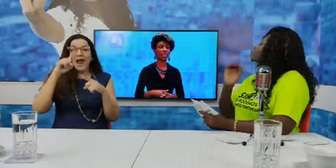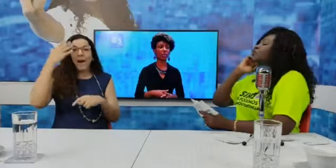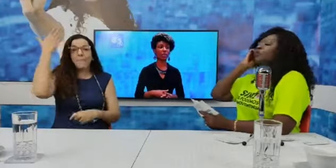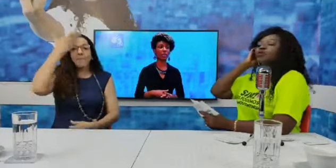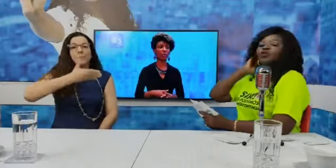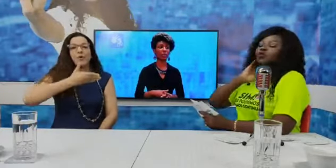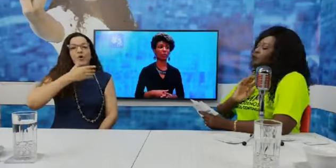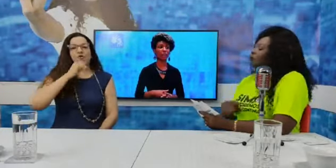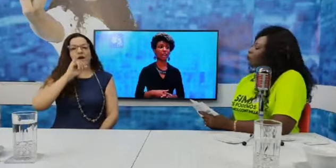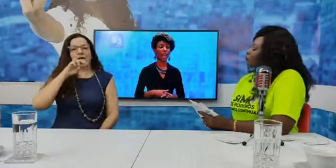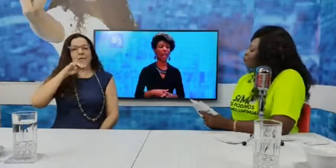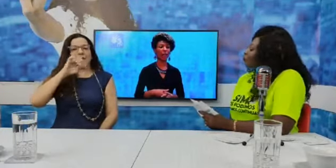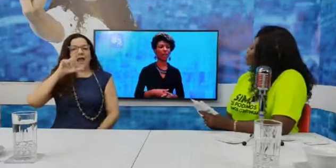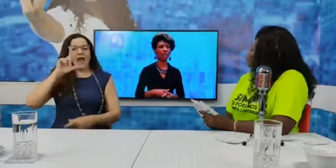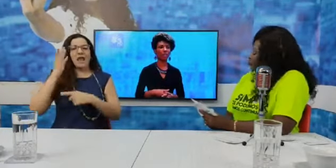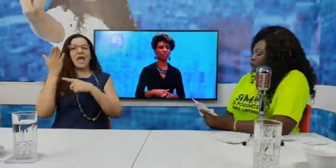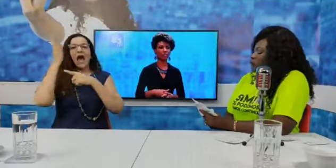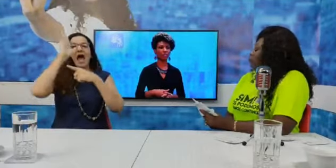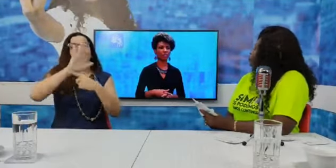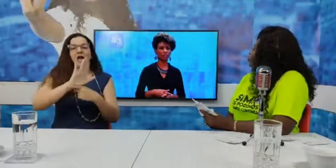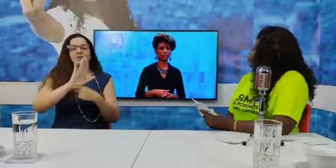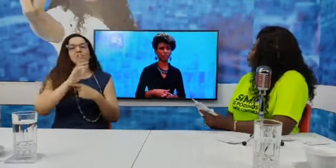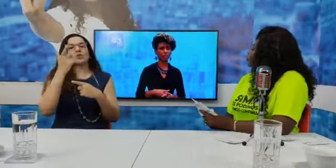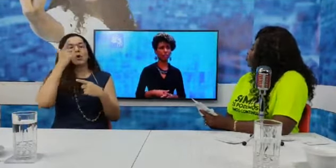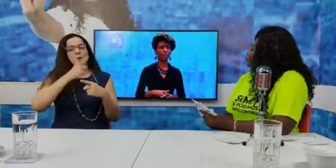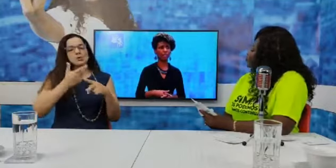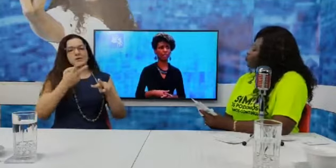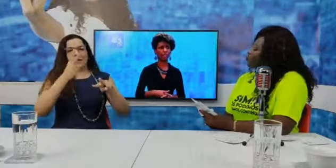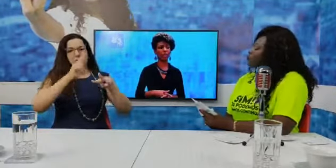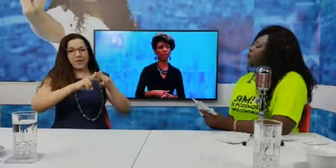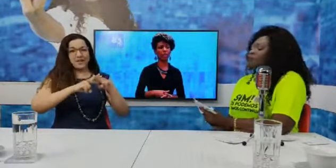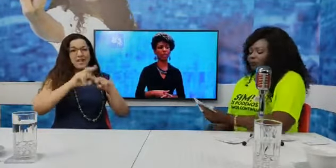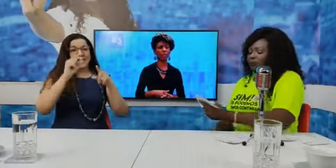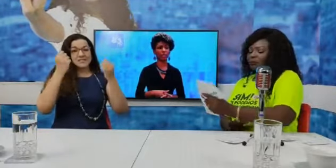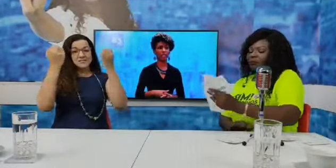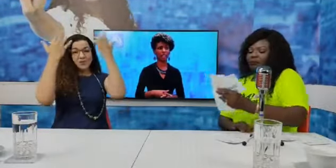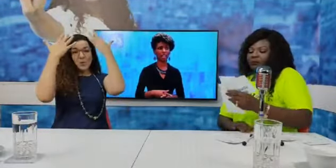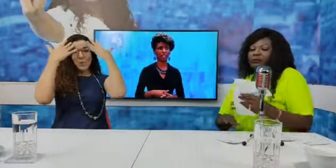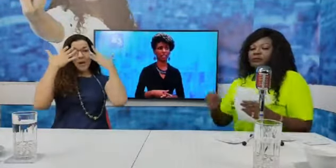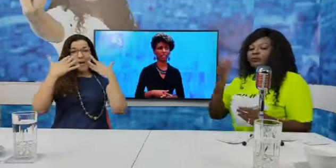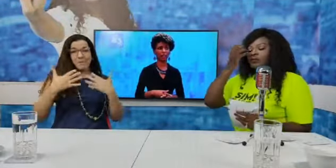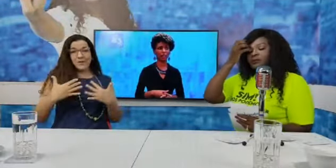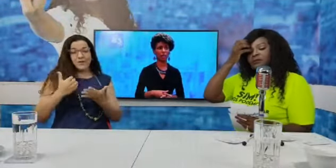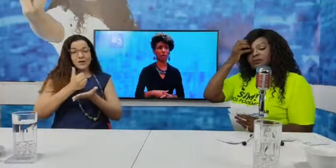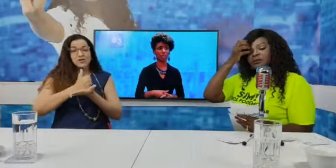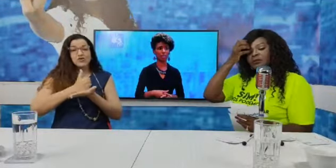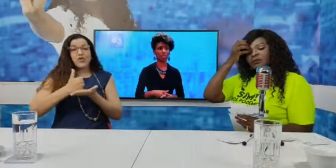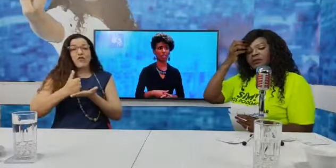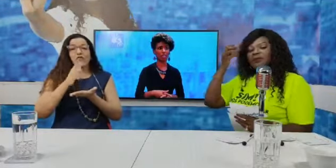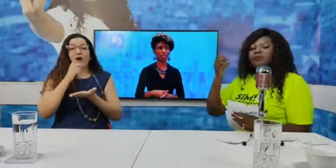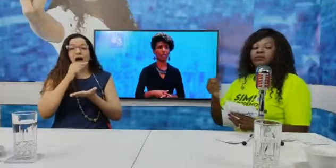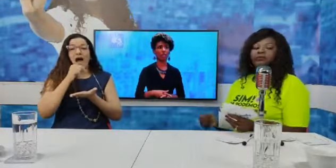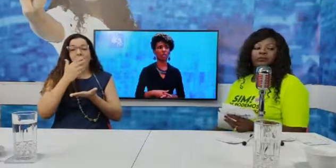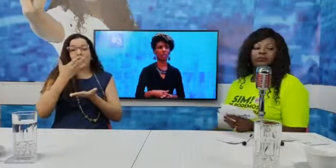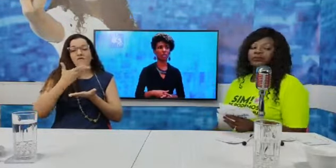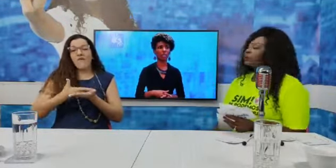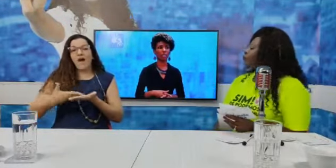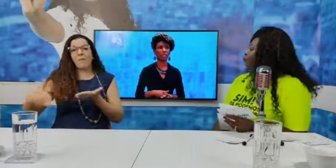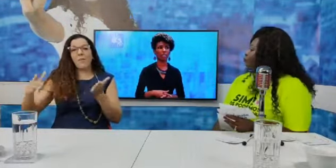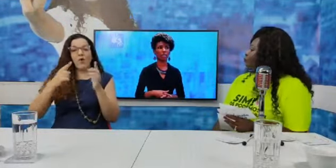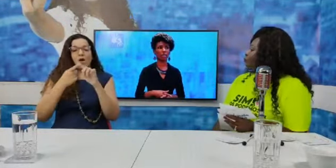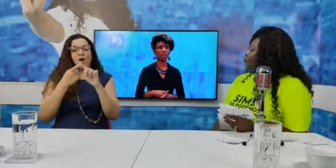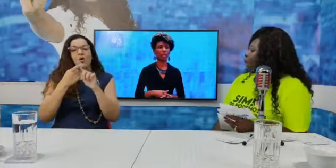esse momento, porque é a prova no ML. Para o ML poder ajudá-la e até mesmo tomar uma ação contra